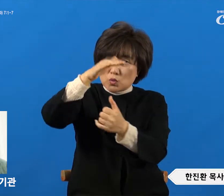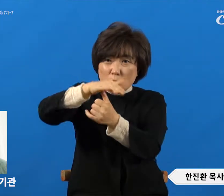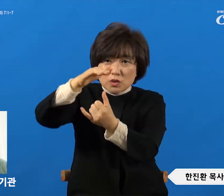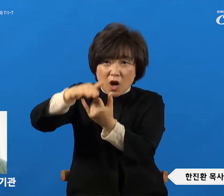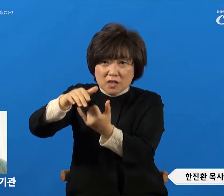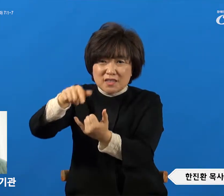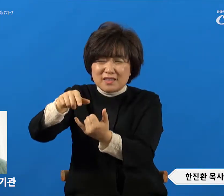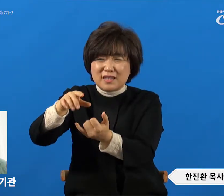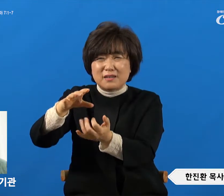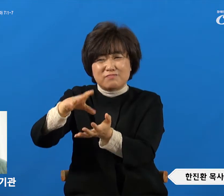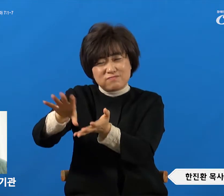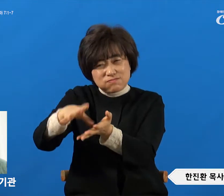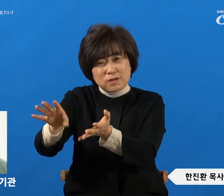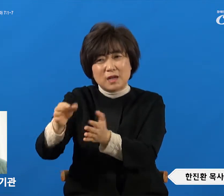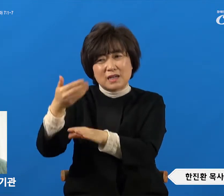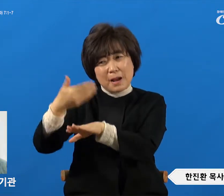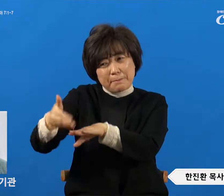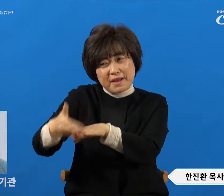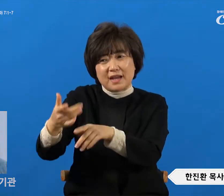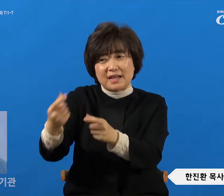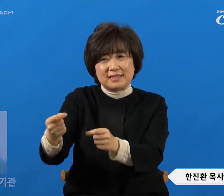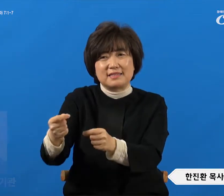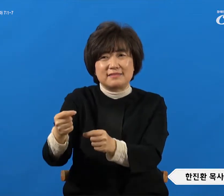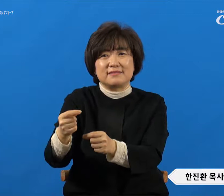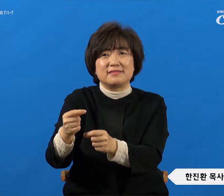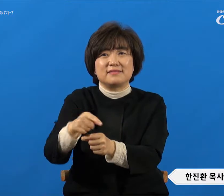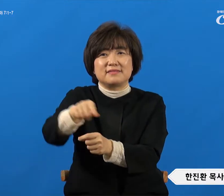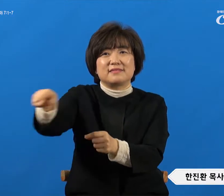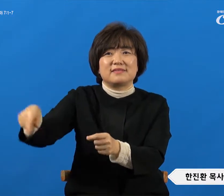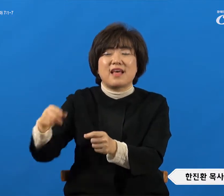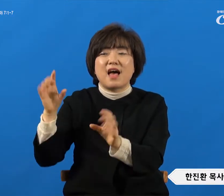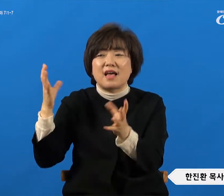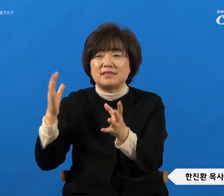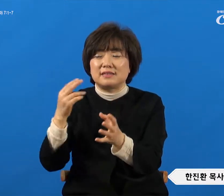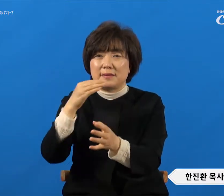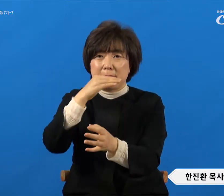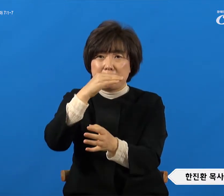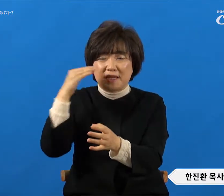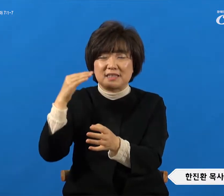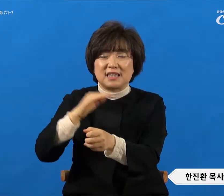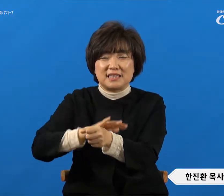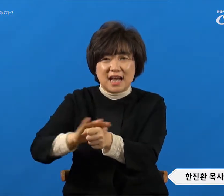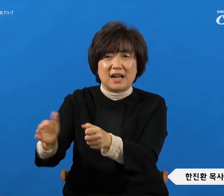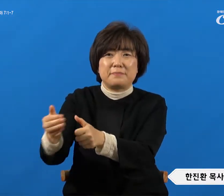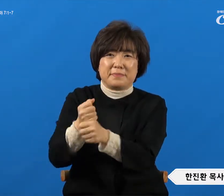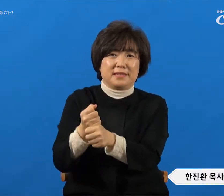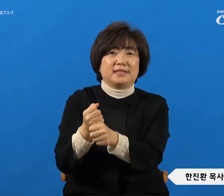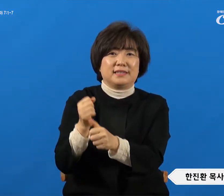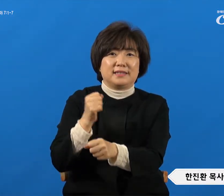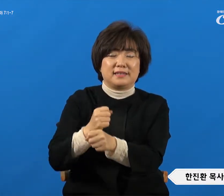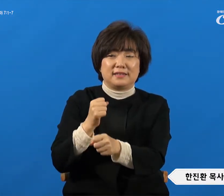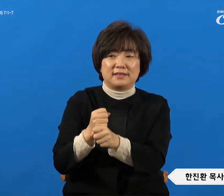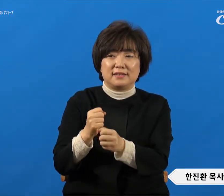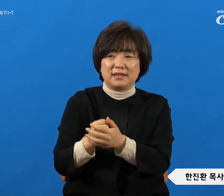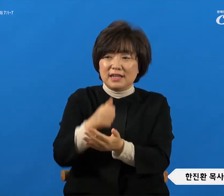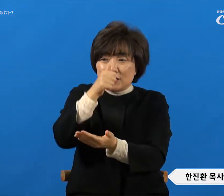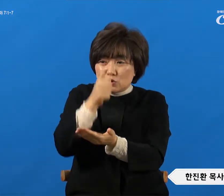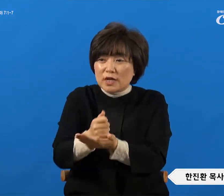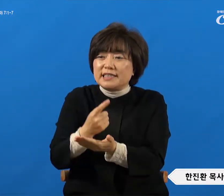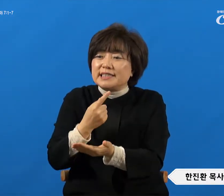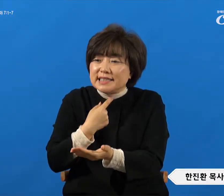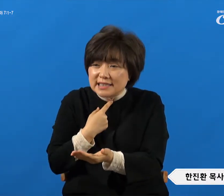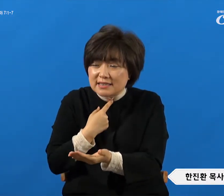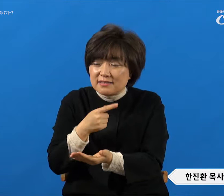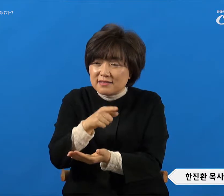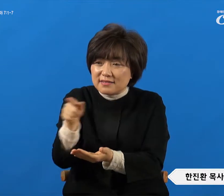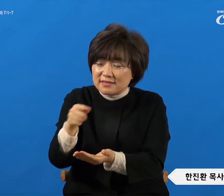사회 정착을 지원하는 그런 일을 하고 있습니다. 그분 말이 죄를 저지른 비행